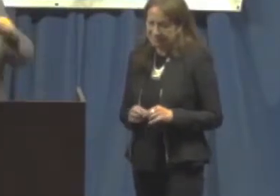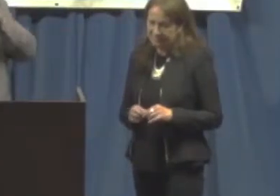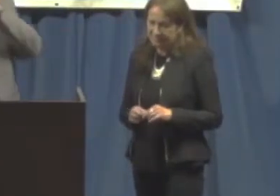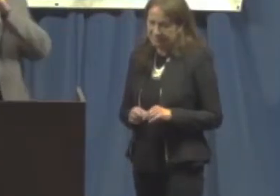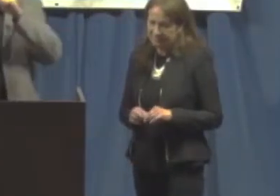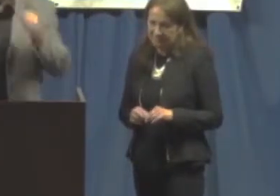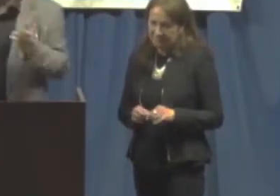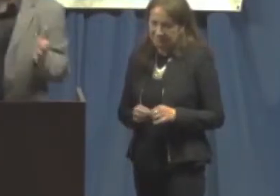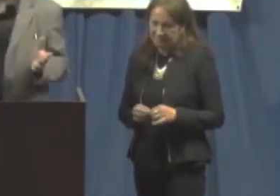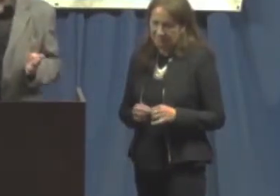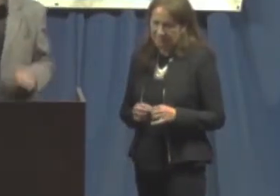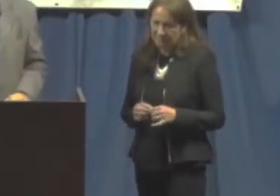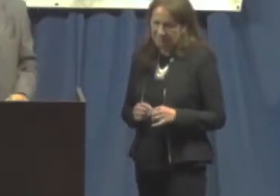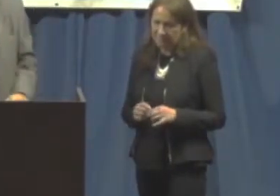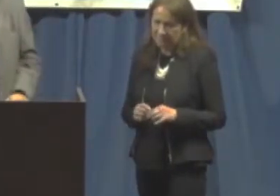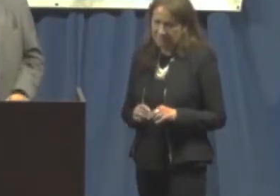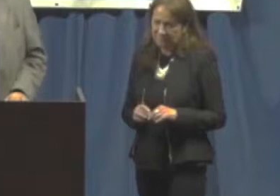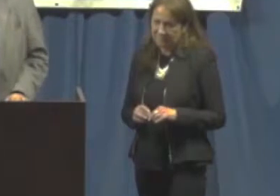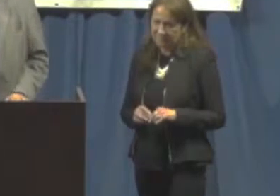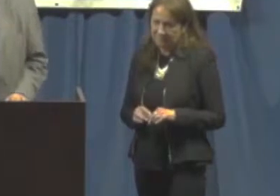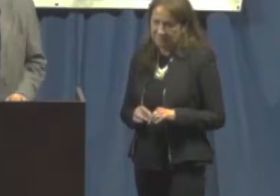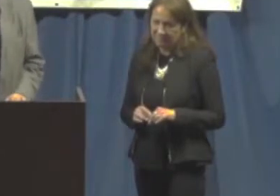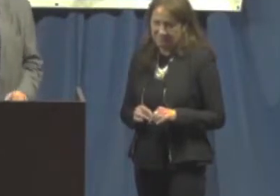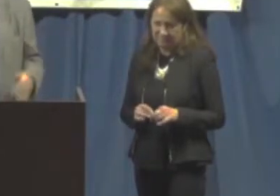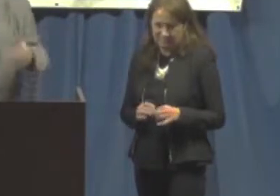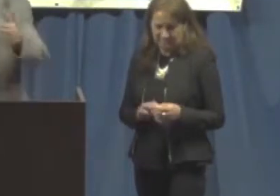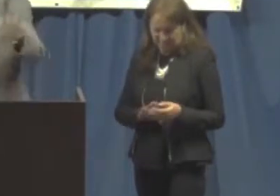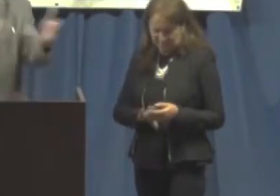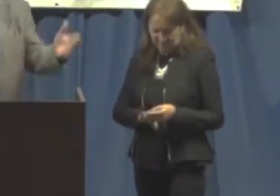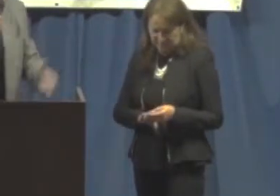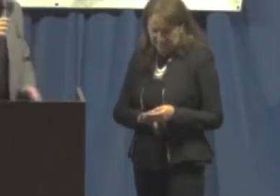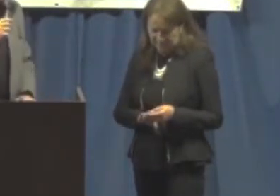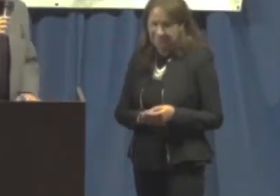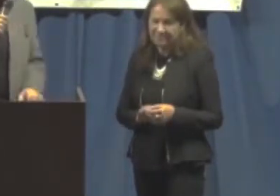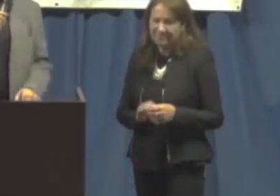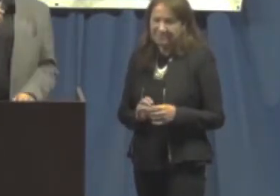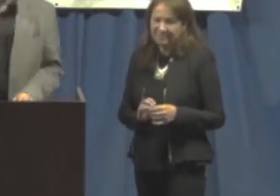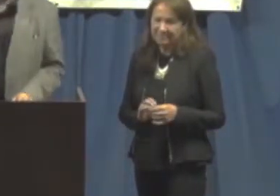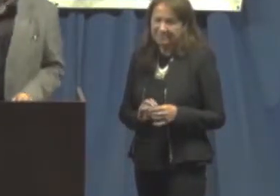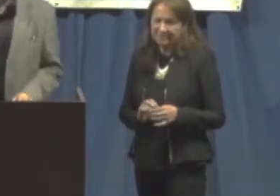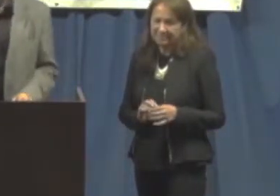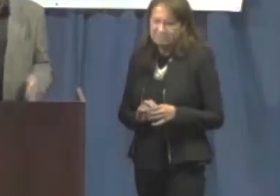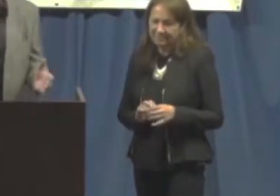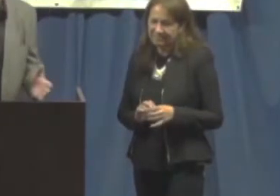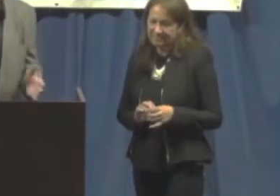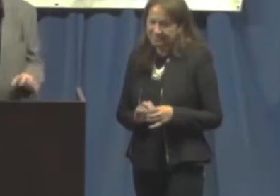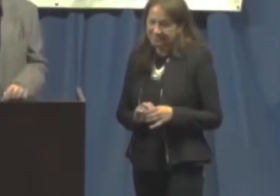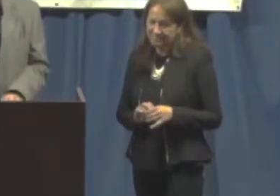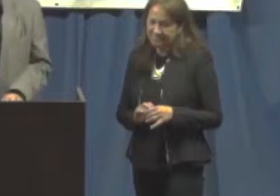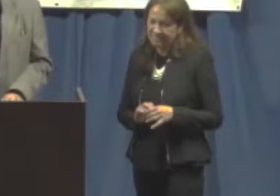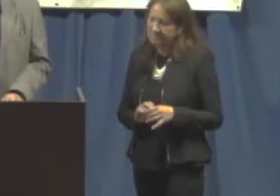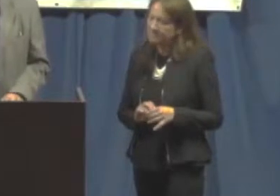comunicación hace poco tiempo en el ámbito de font y al cual a cambio muchos compañeros que han participado y que